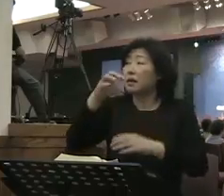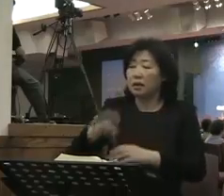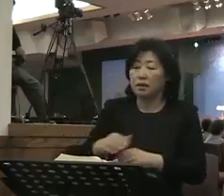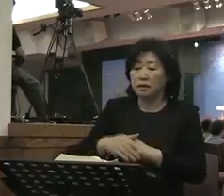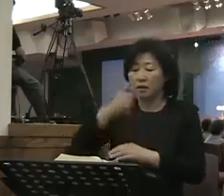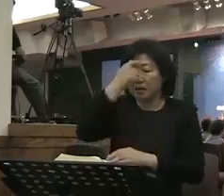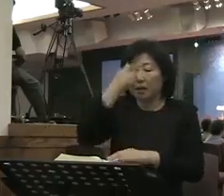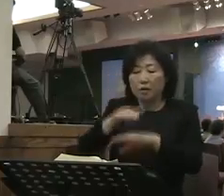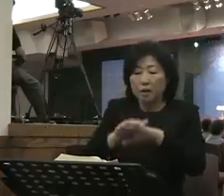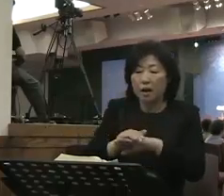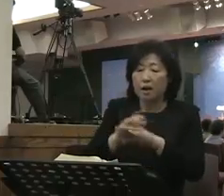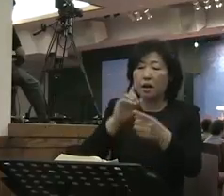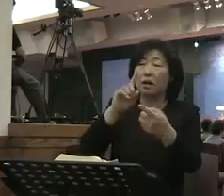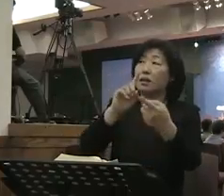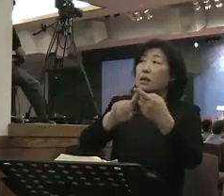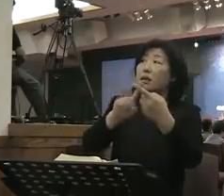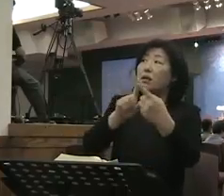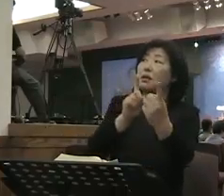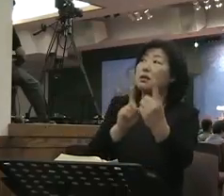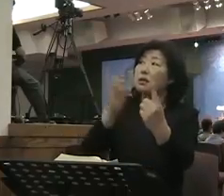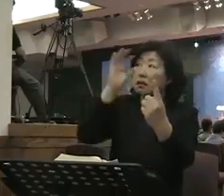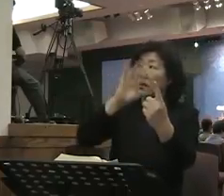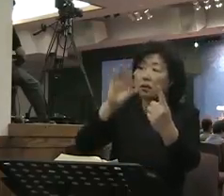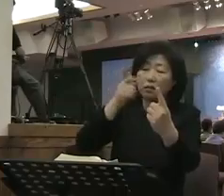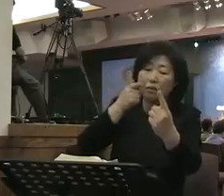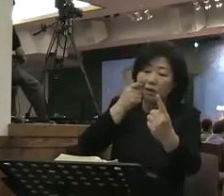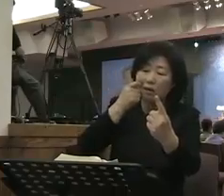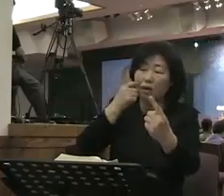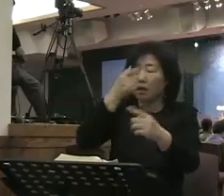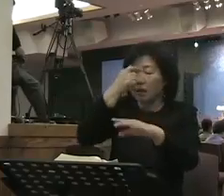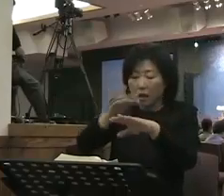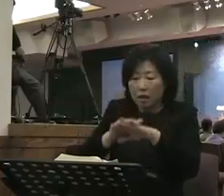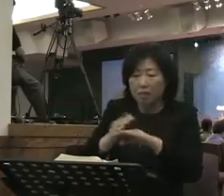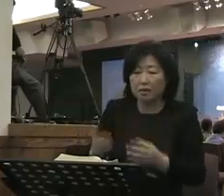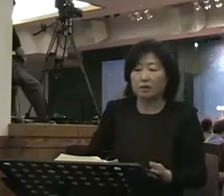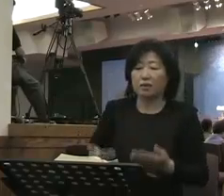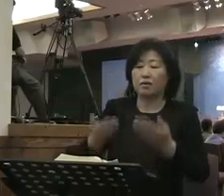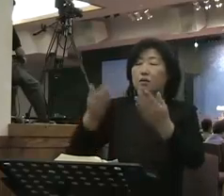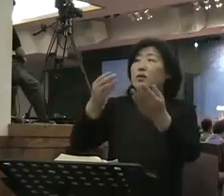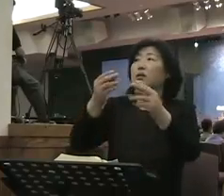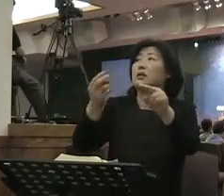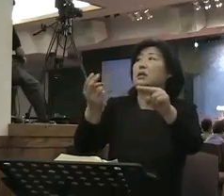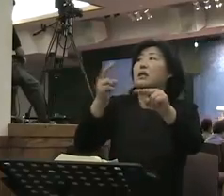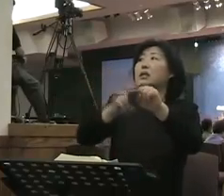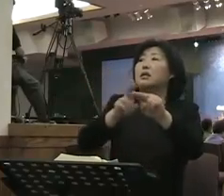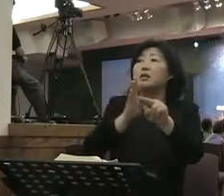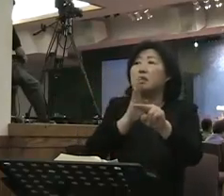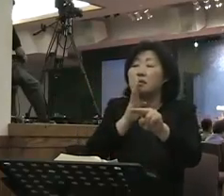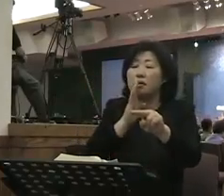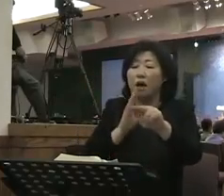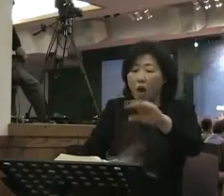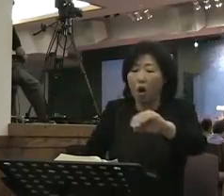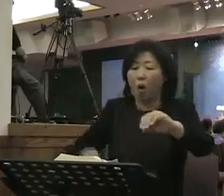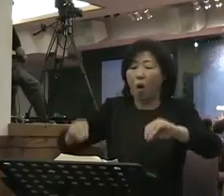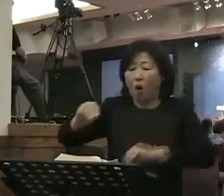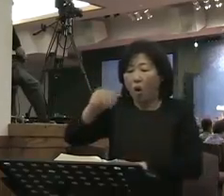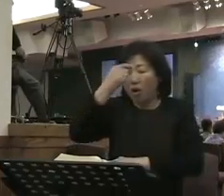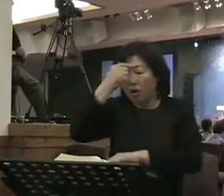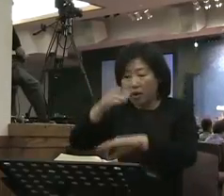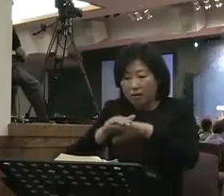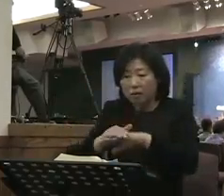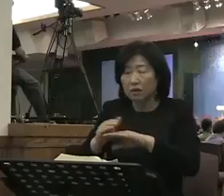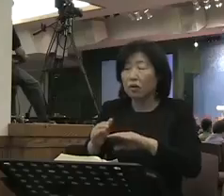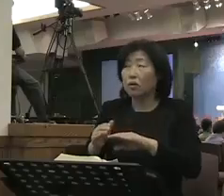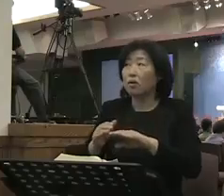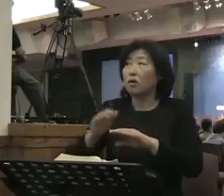세상에서 예배할 대상을 찾지 못하다가 이 예배드리는 자리에 와서, 교회당에 와서 정말 역동적으로 예배드리는 그